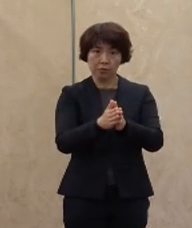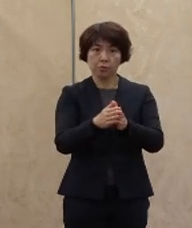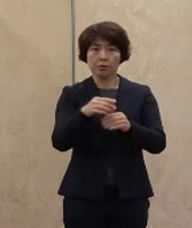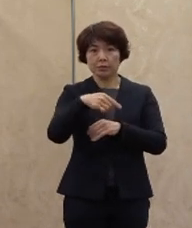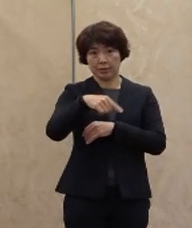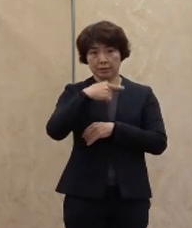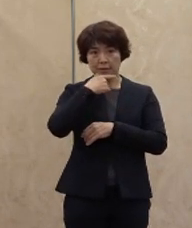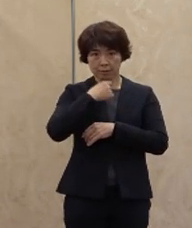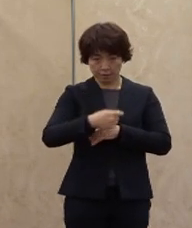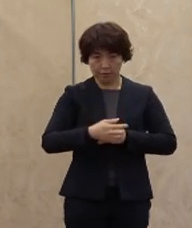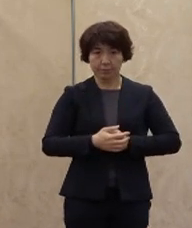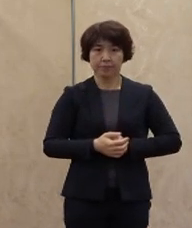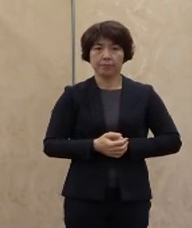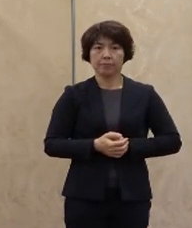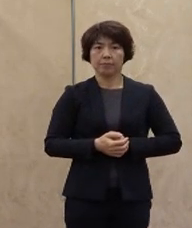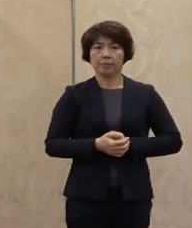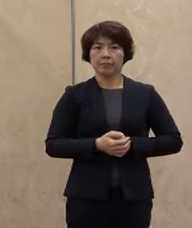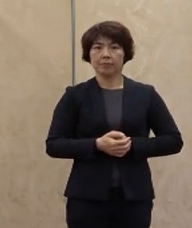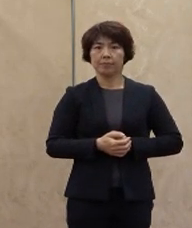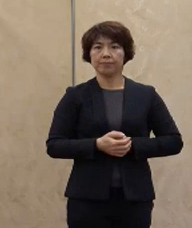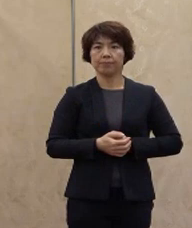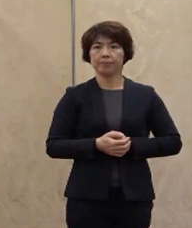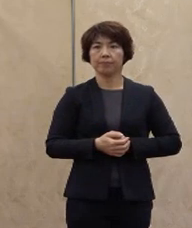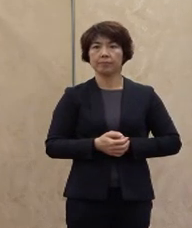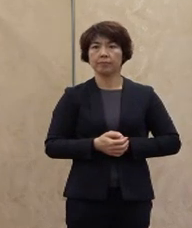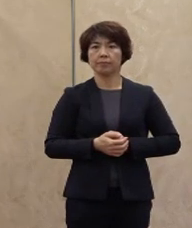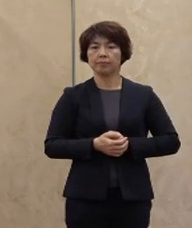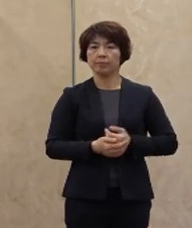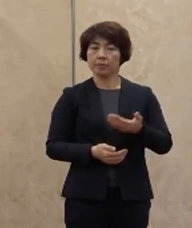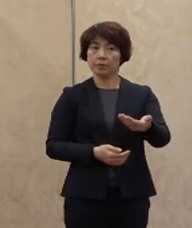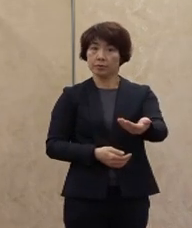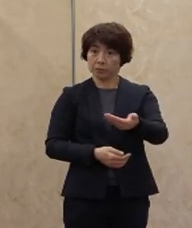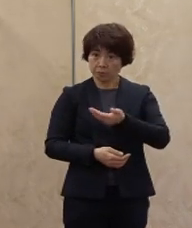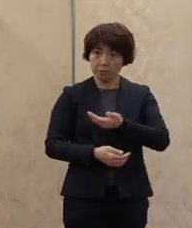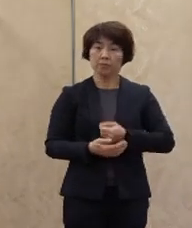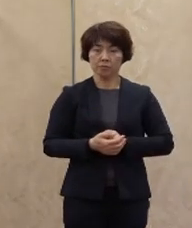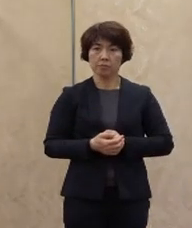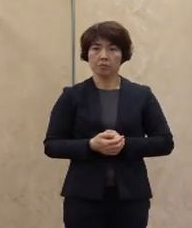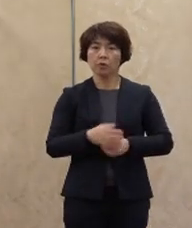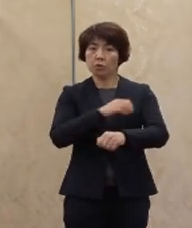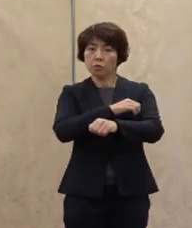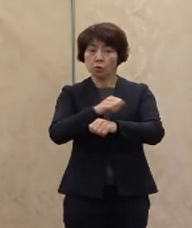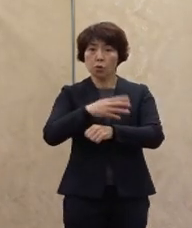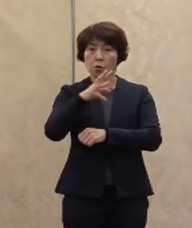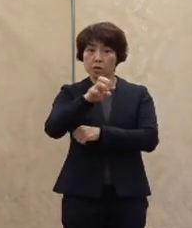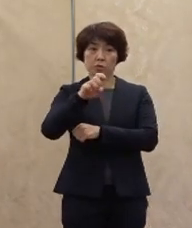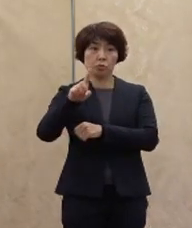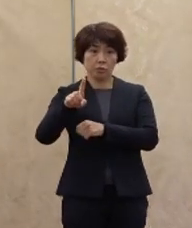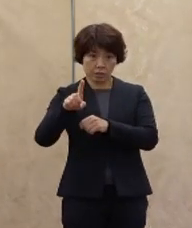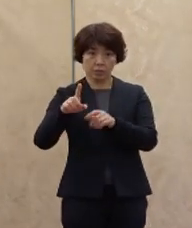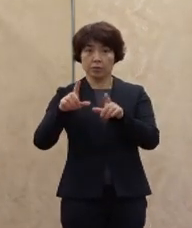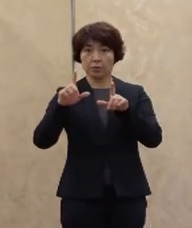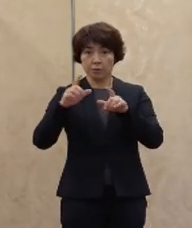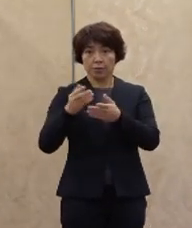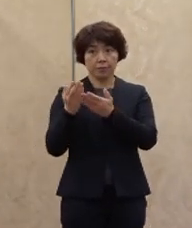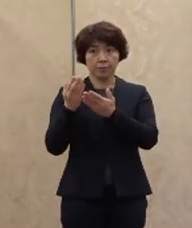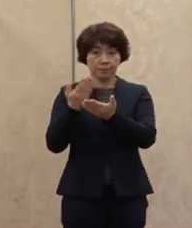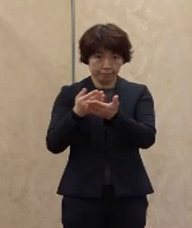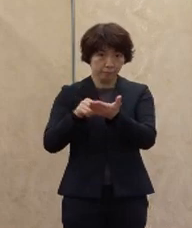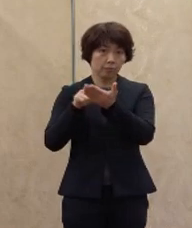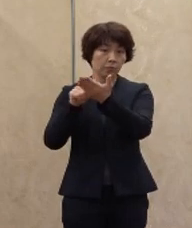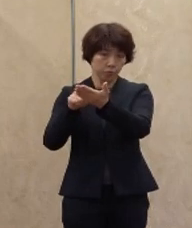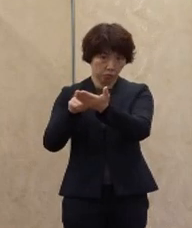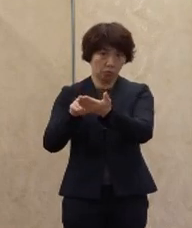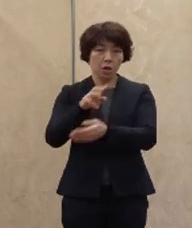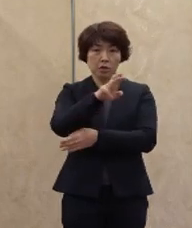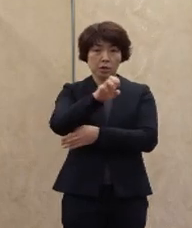いというふうにあの思います。 あのそれで特措法その31条を活用されるということなんですけども、31